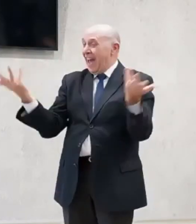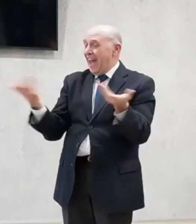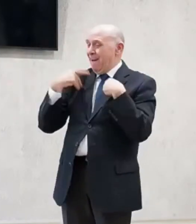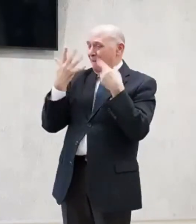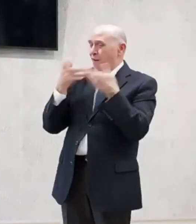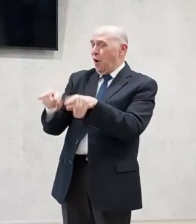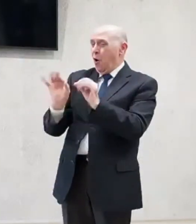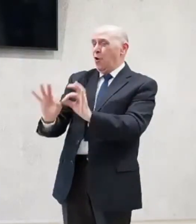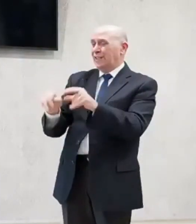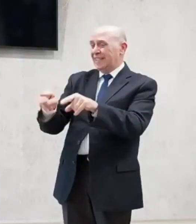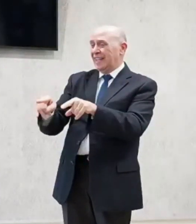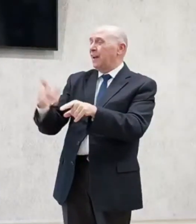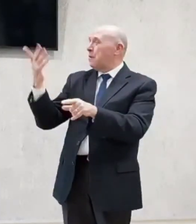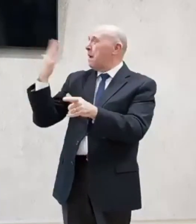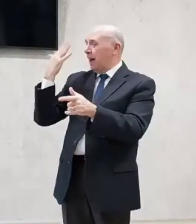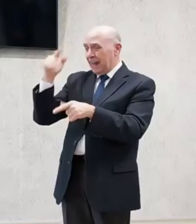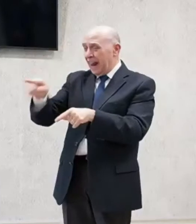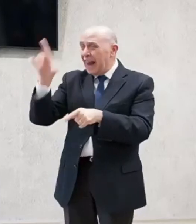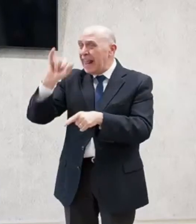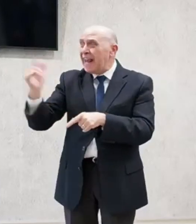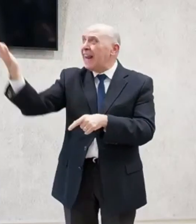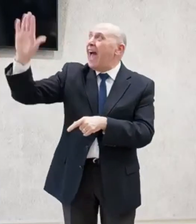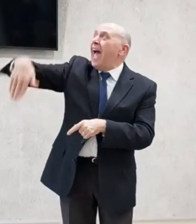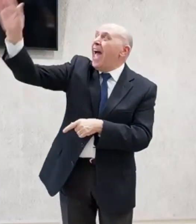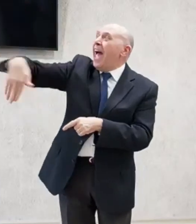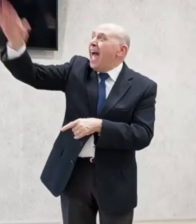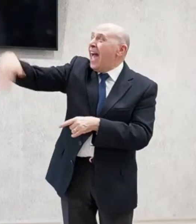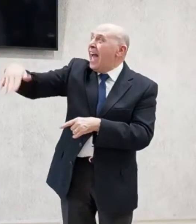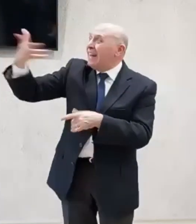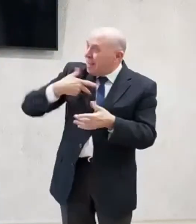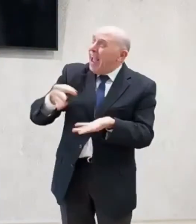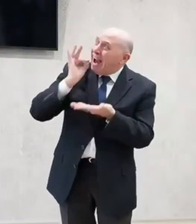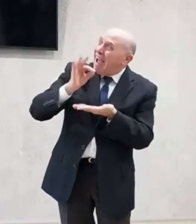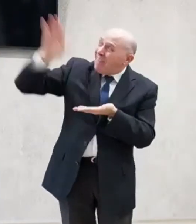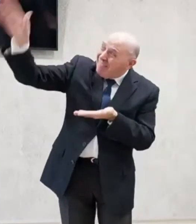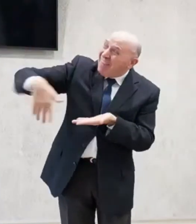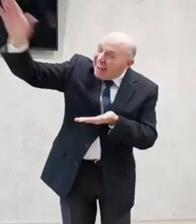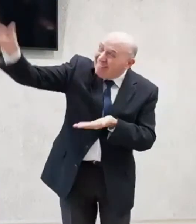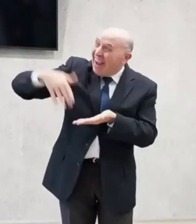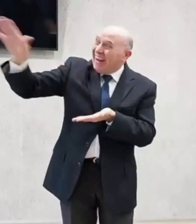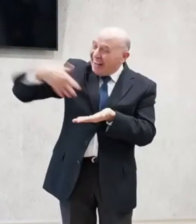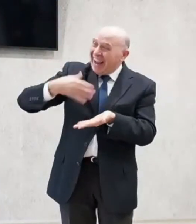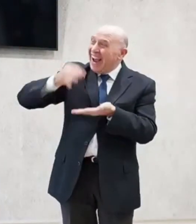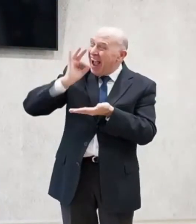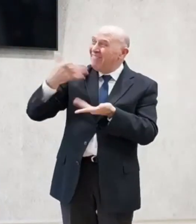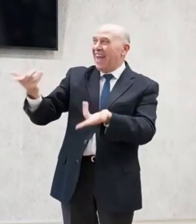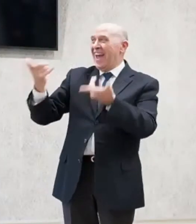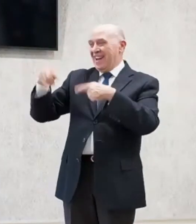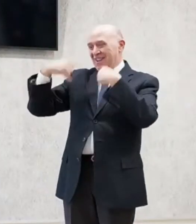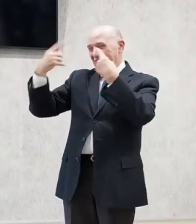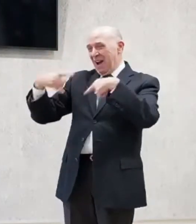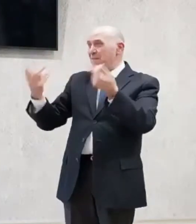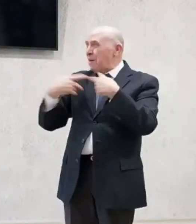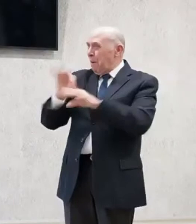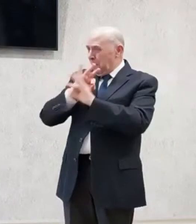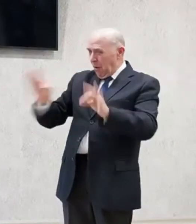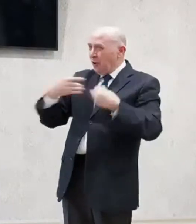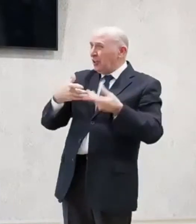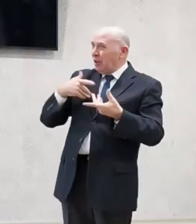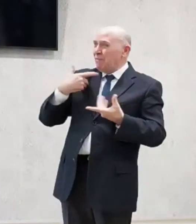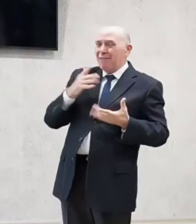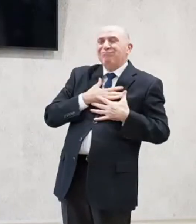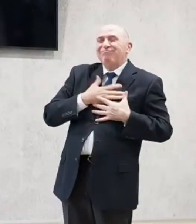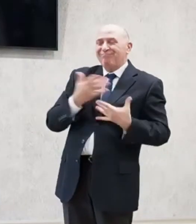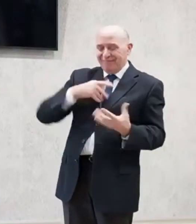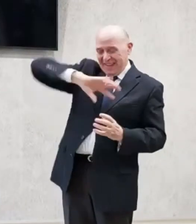e dirci Ecco Cerca affer caldo che ci consola e per voi l'ho preparato per voi con amore